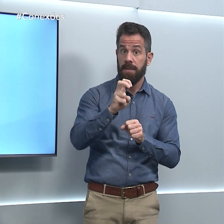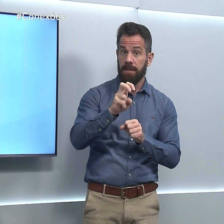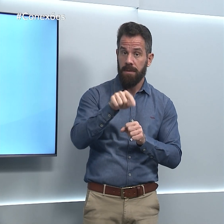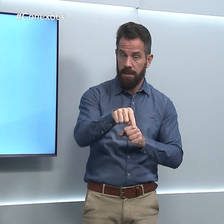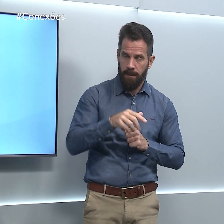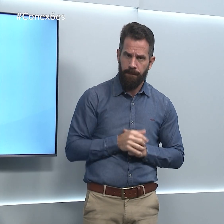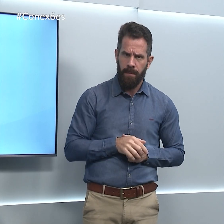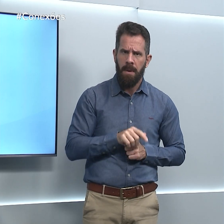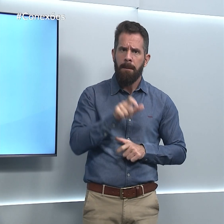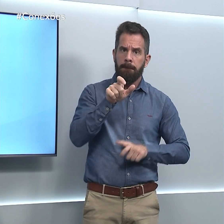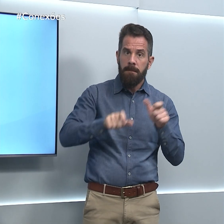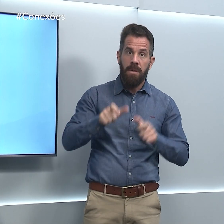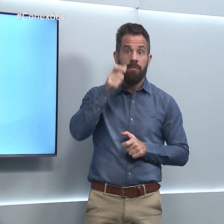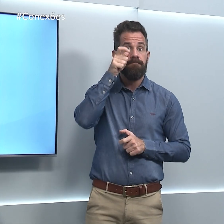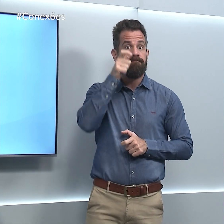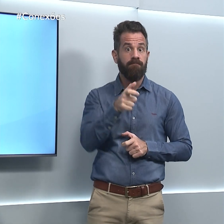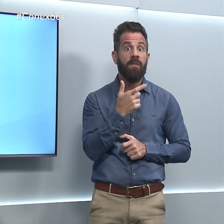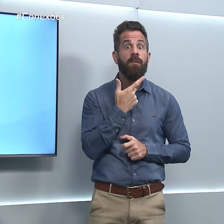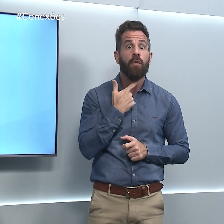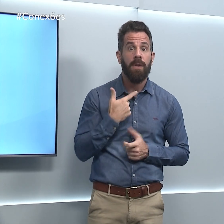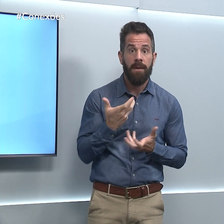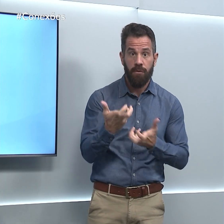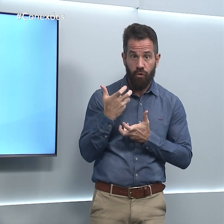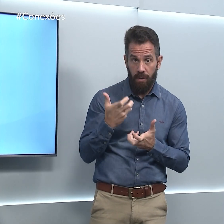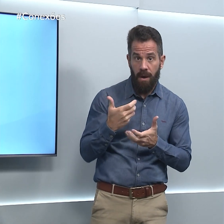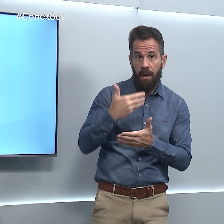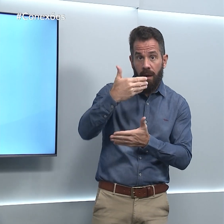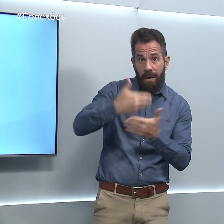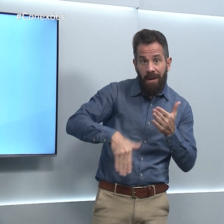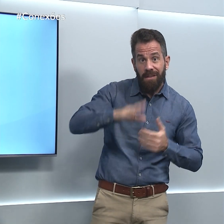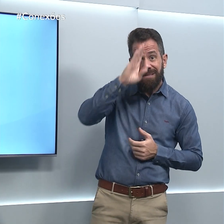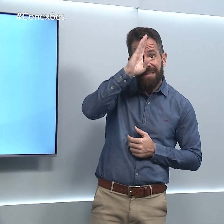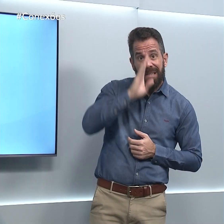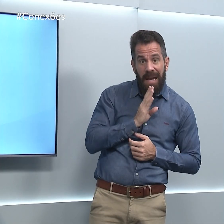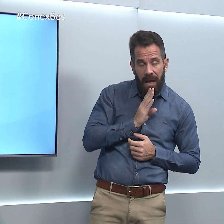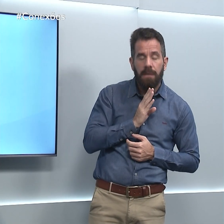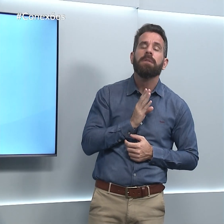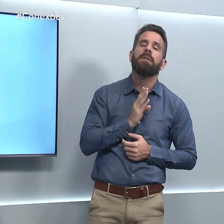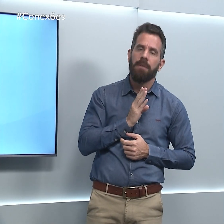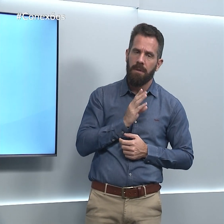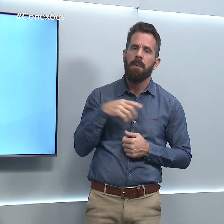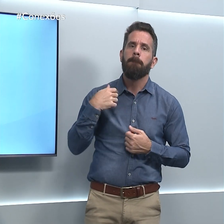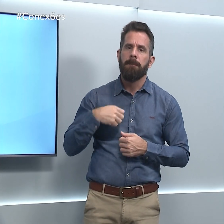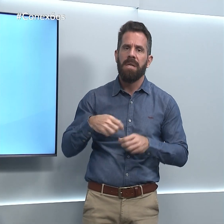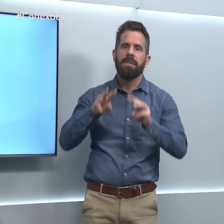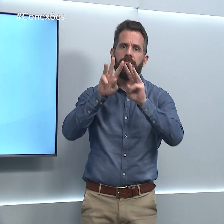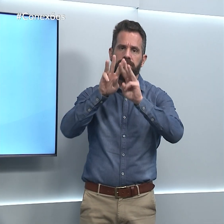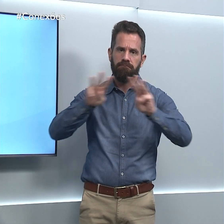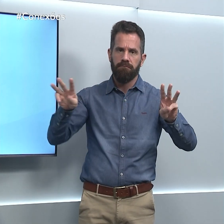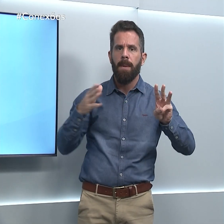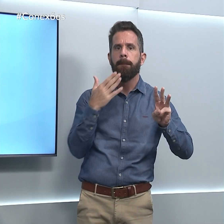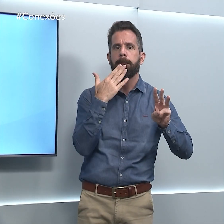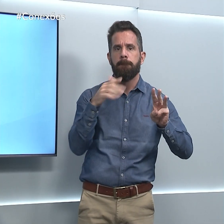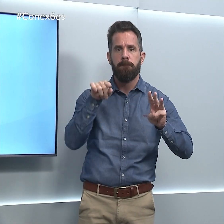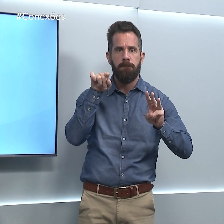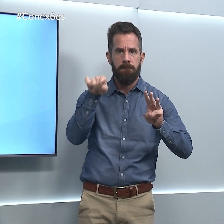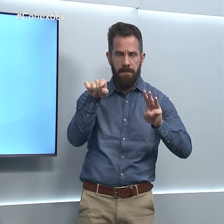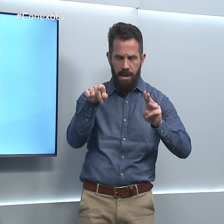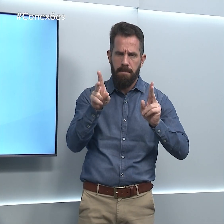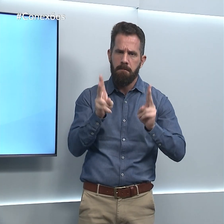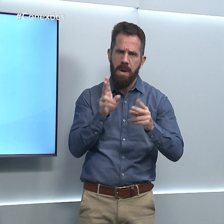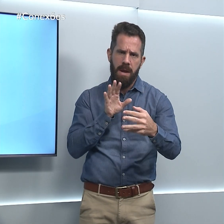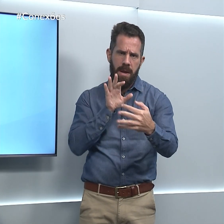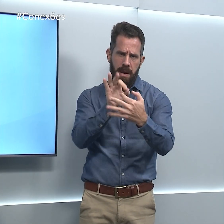podem pedir a isenção pela página do participante, com o login único do gov.br. E para